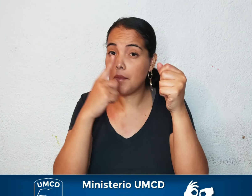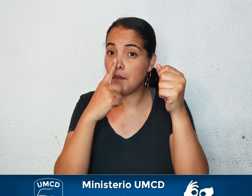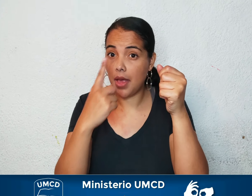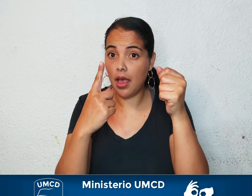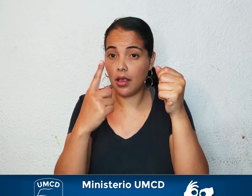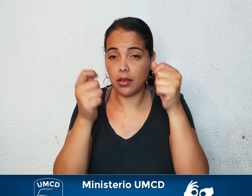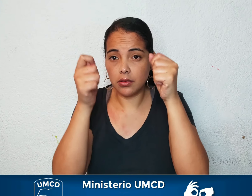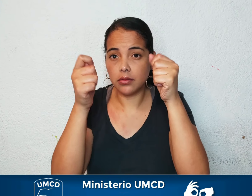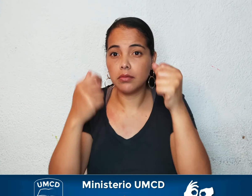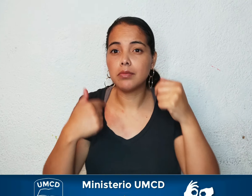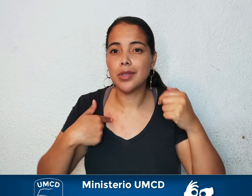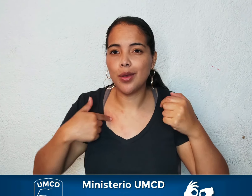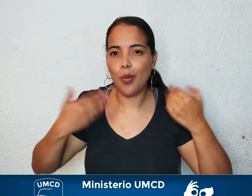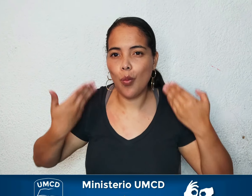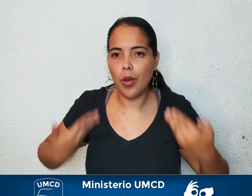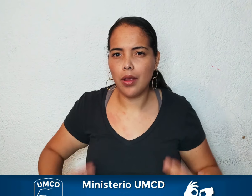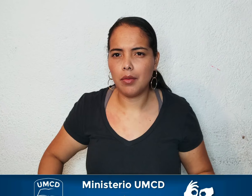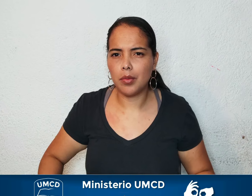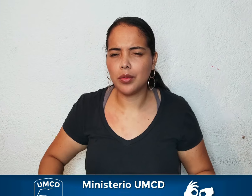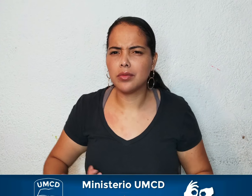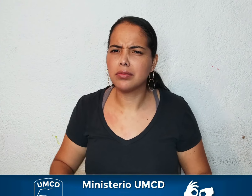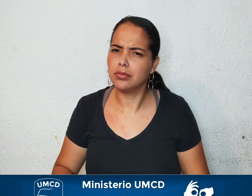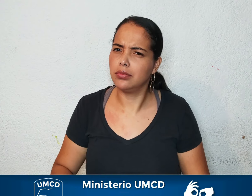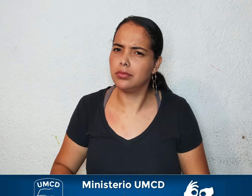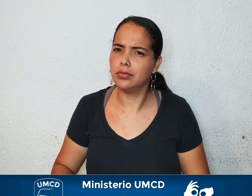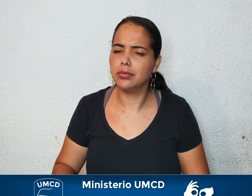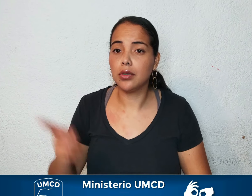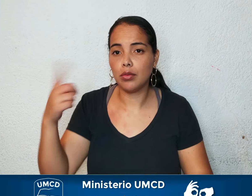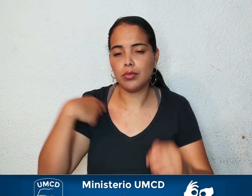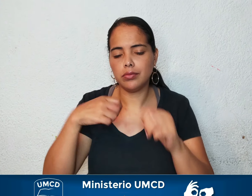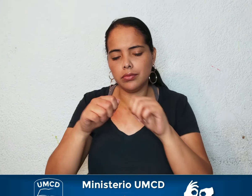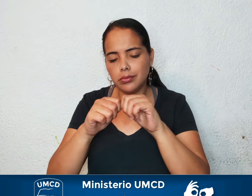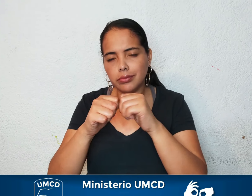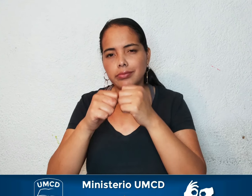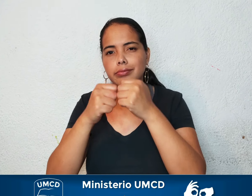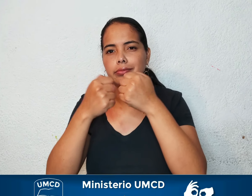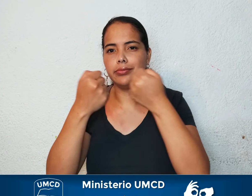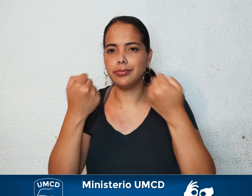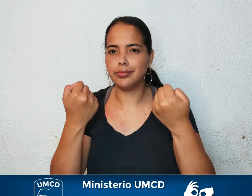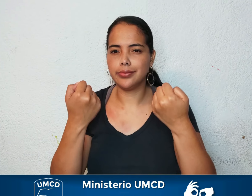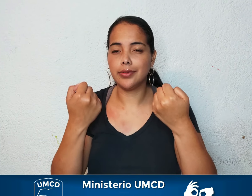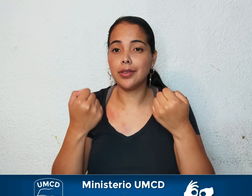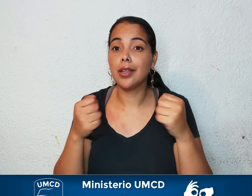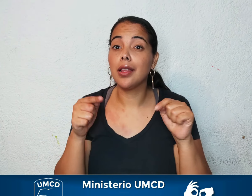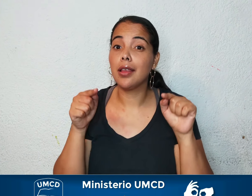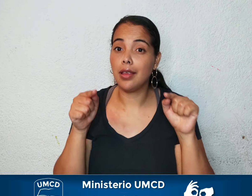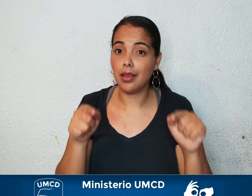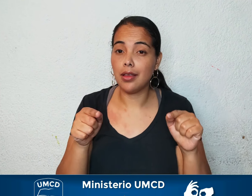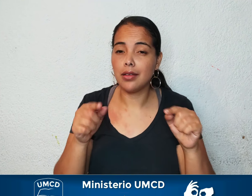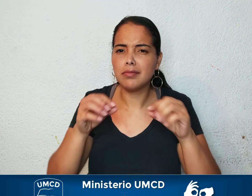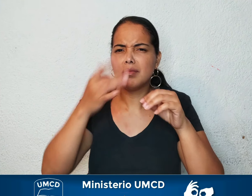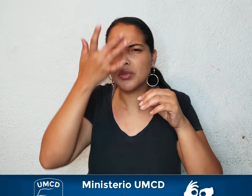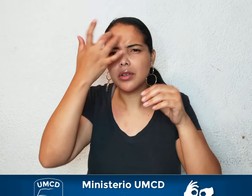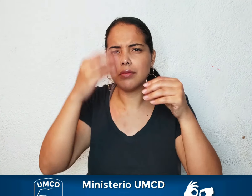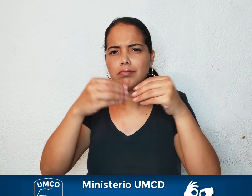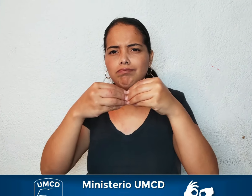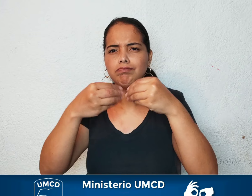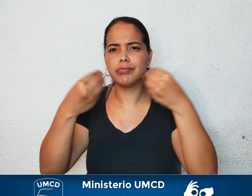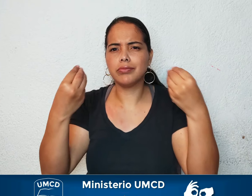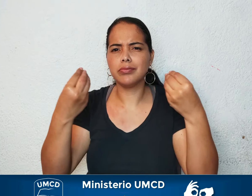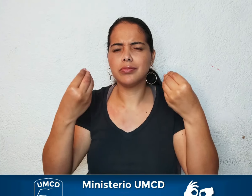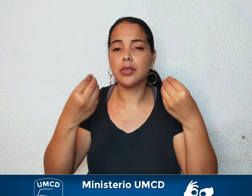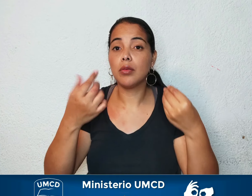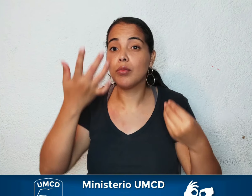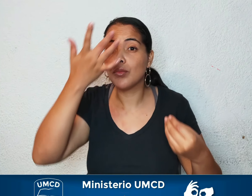es lo que representa mi cuerpo. Y comienza a partirlo y les dice: esto es partido